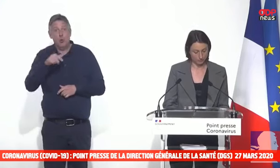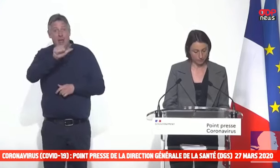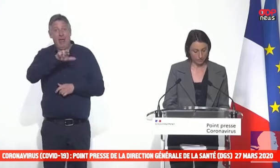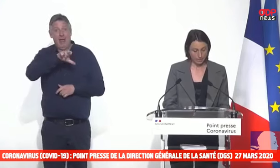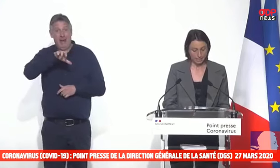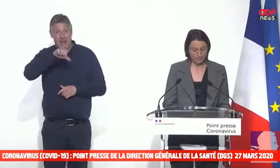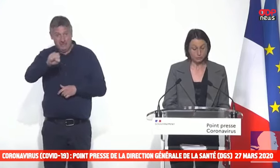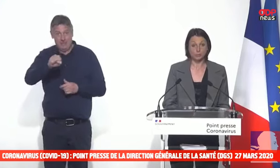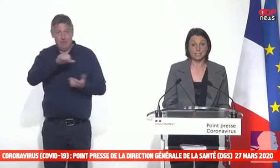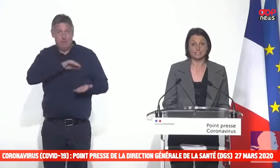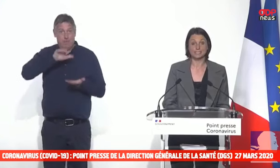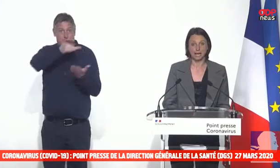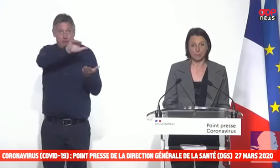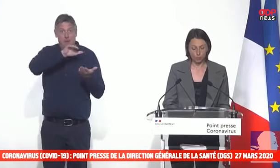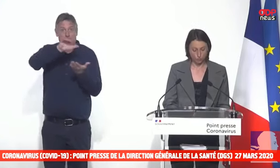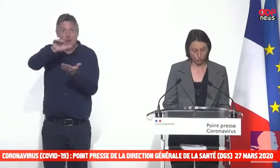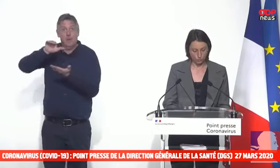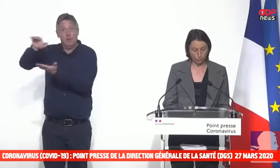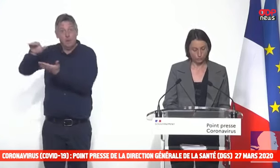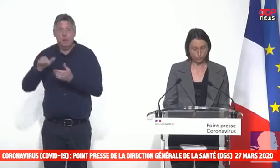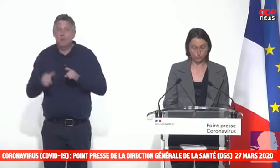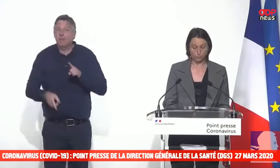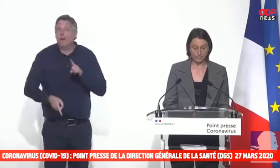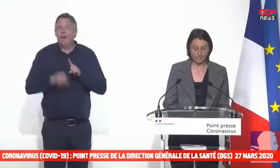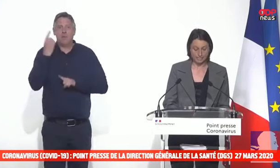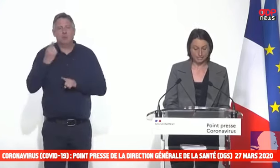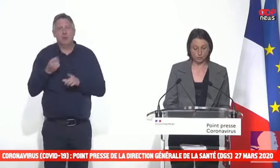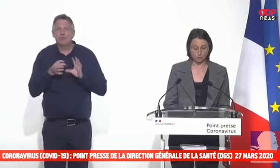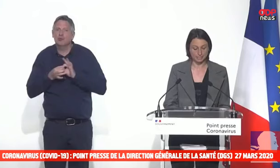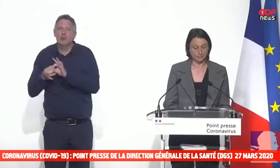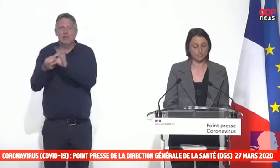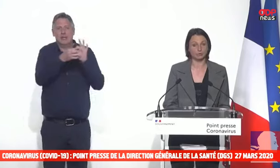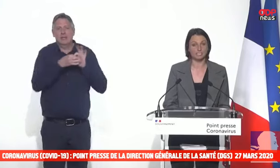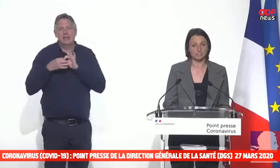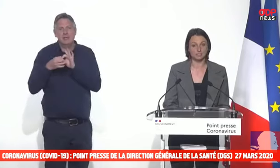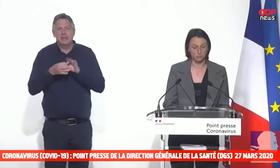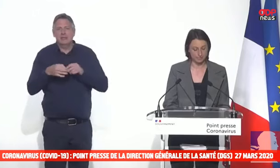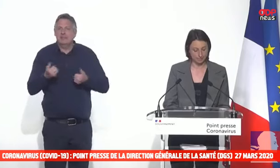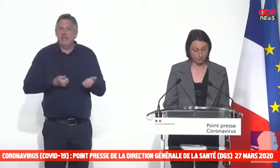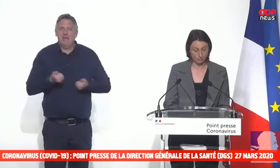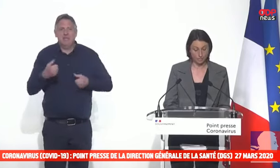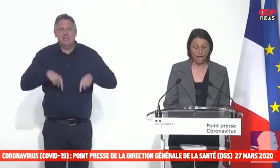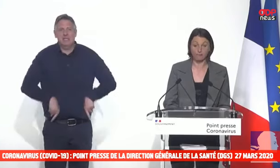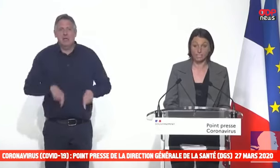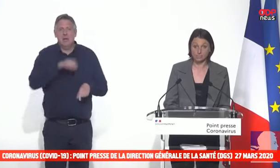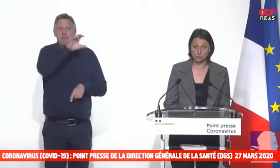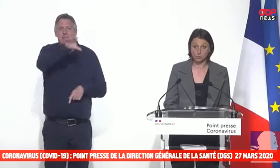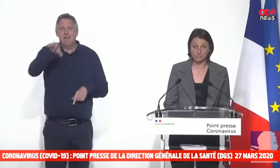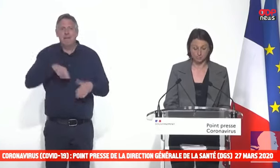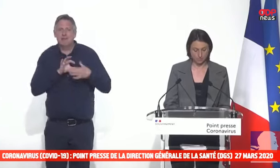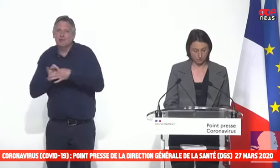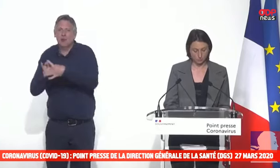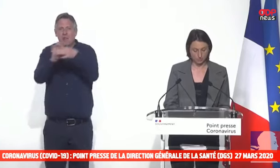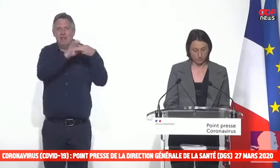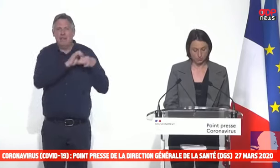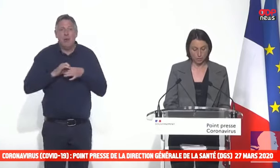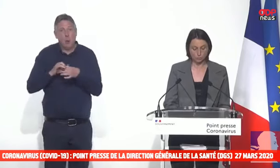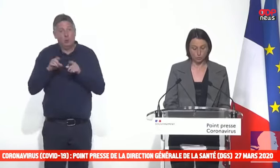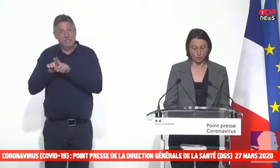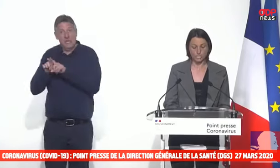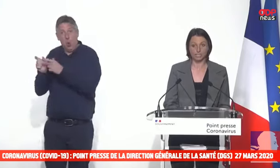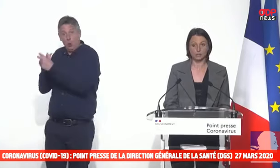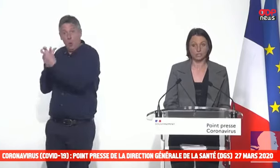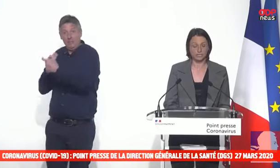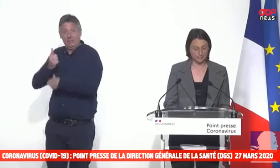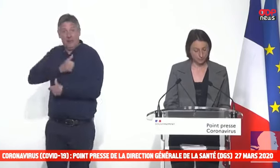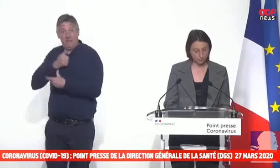santé. C'est une pratique importante de solidarité entre les différents services de l'État, avec les entreprises privées aussi, pour